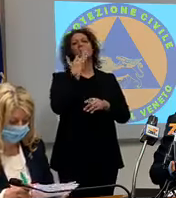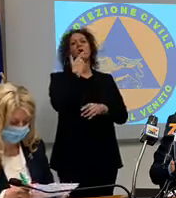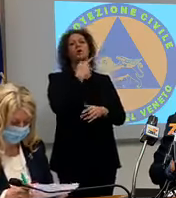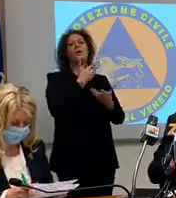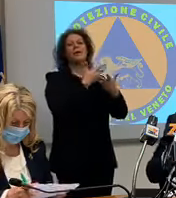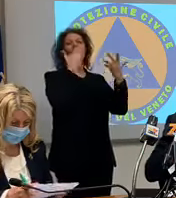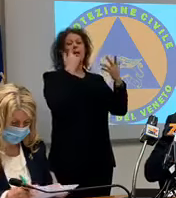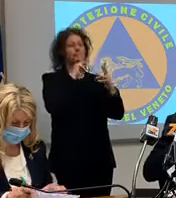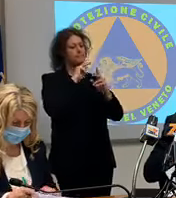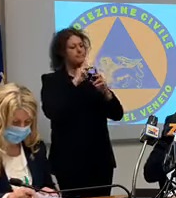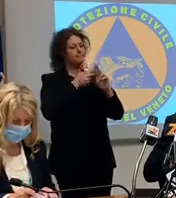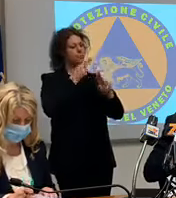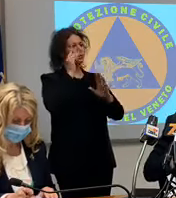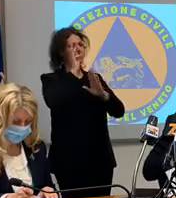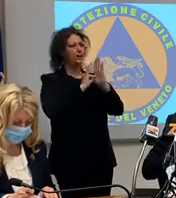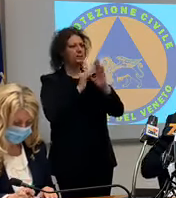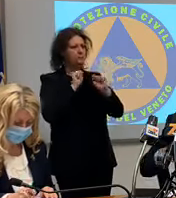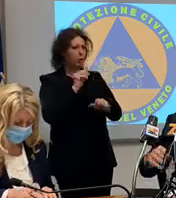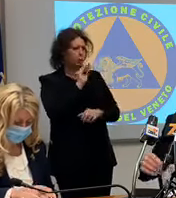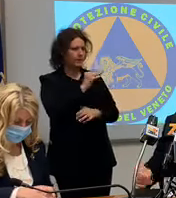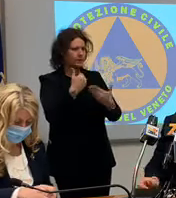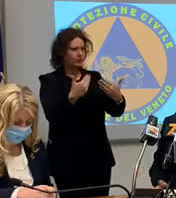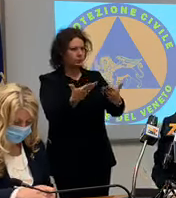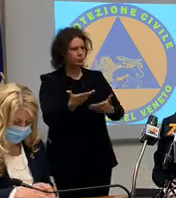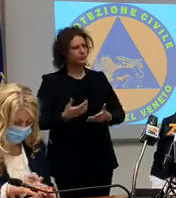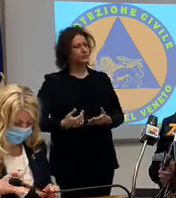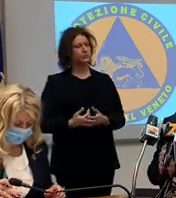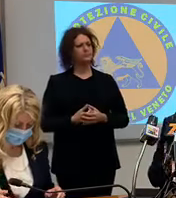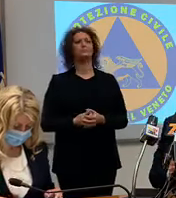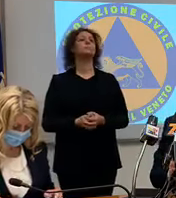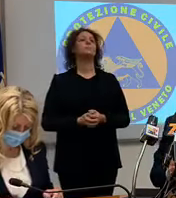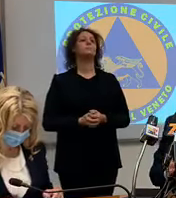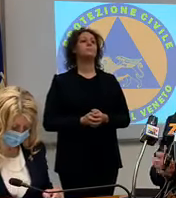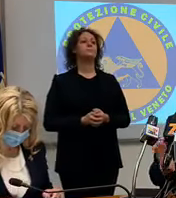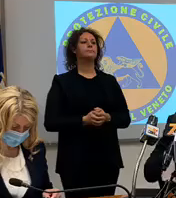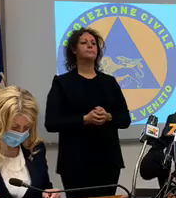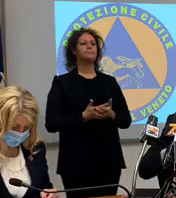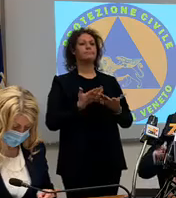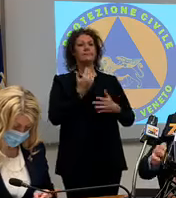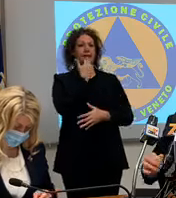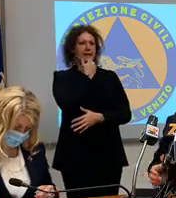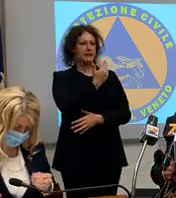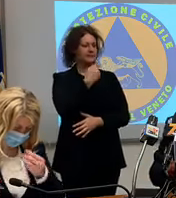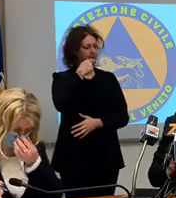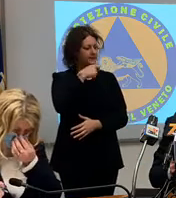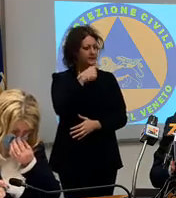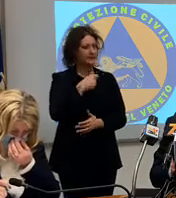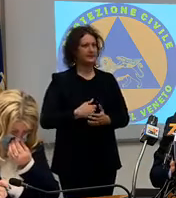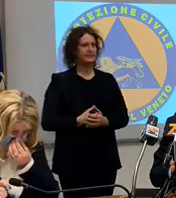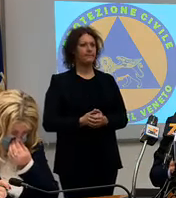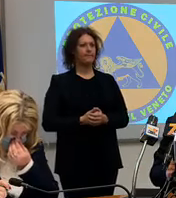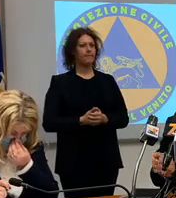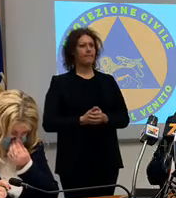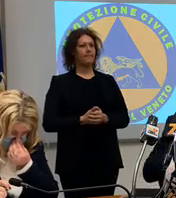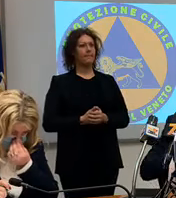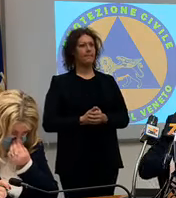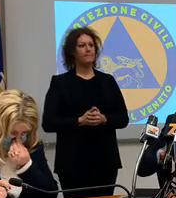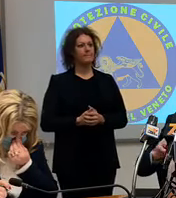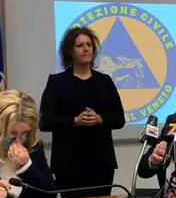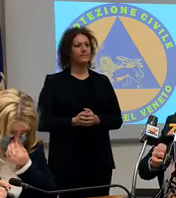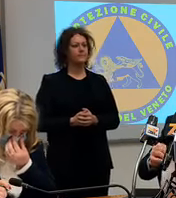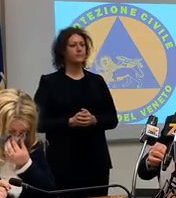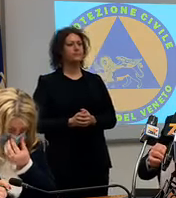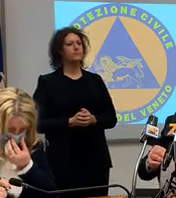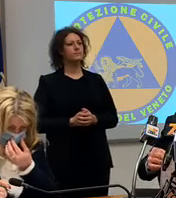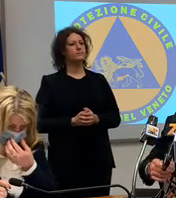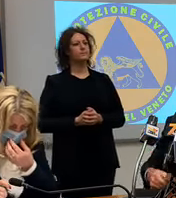senso prego falla anche adesso così la la risolviamo subito Chiedo scusa grazie presidente e siccome è in corso una manifestazione su